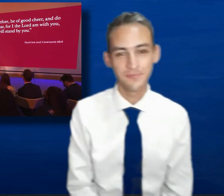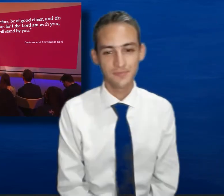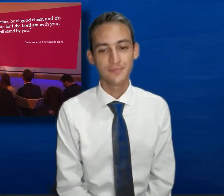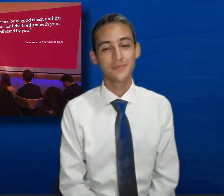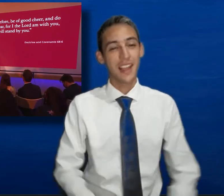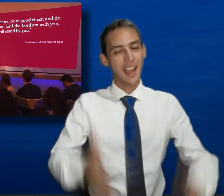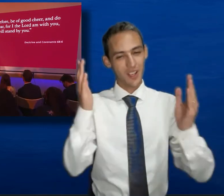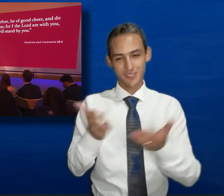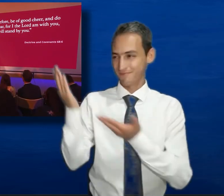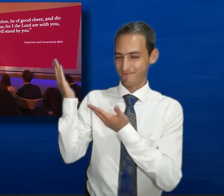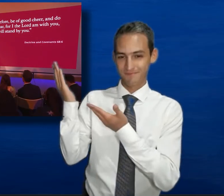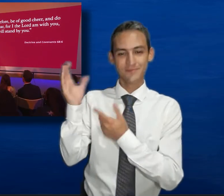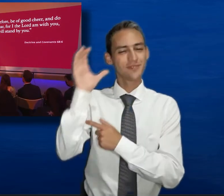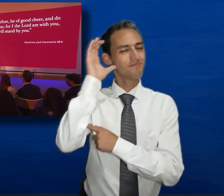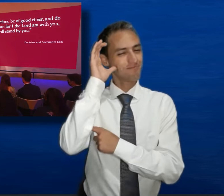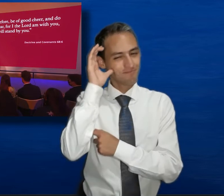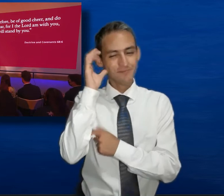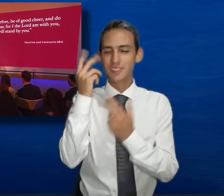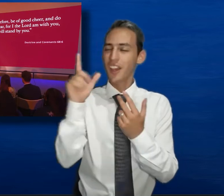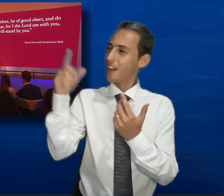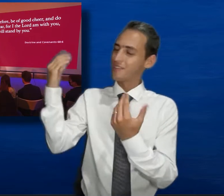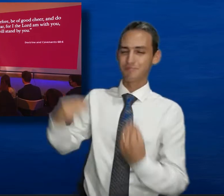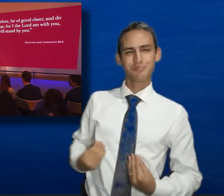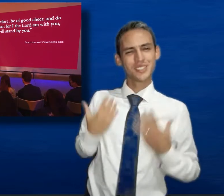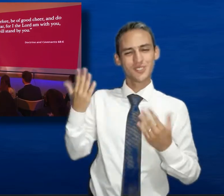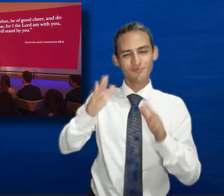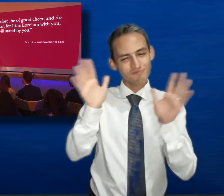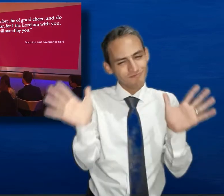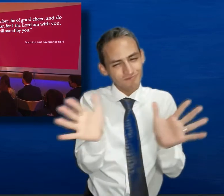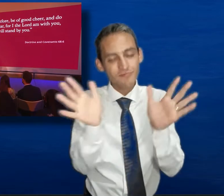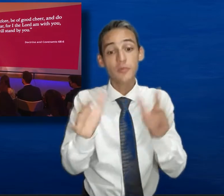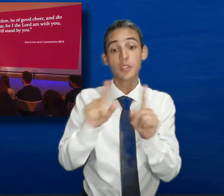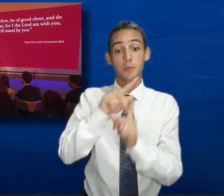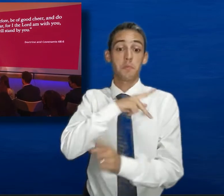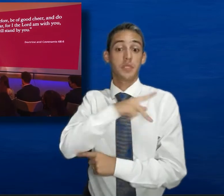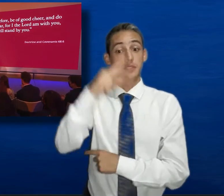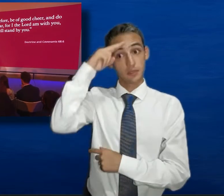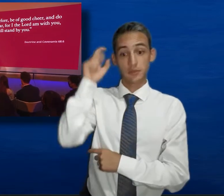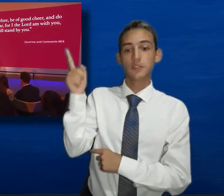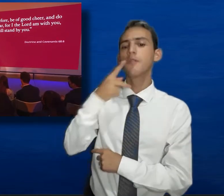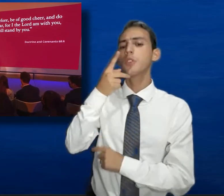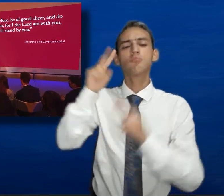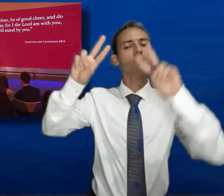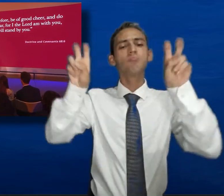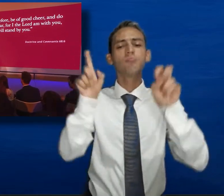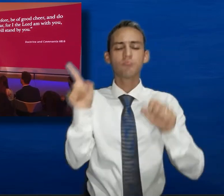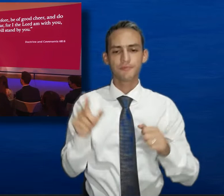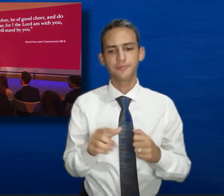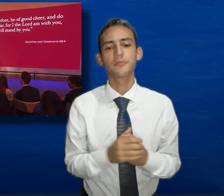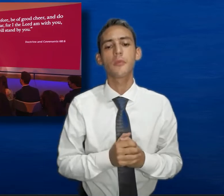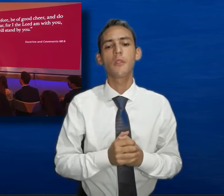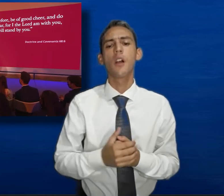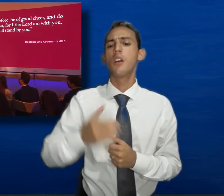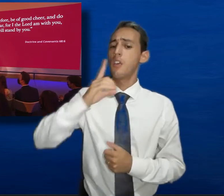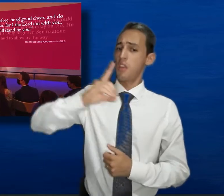amado Salvador, Jesus Cristo. Agora, ouça um incentivo inspirado para cada um de vocês que estão